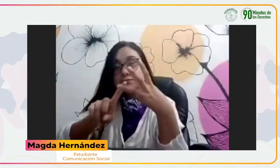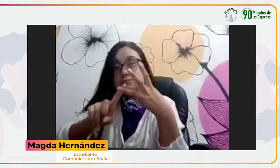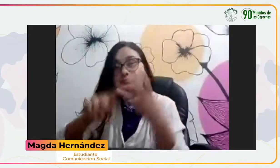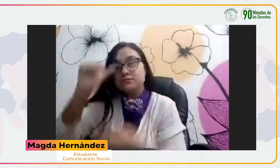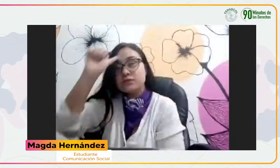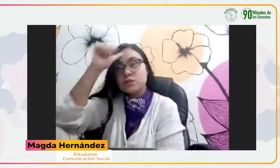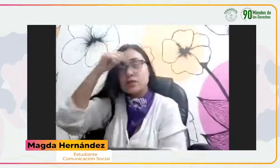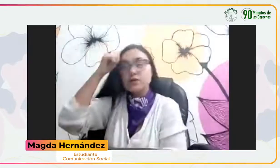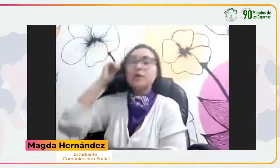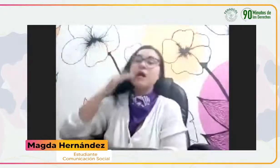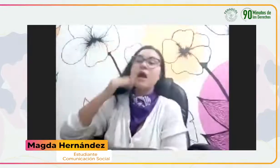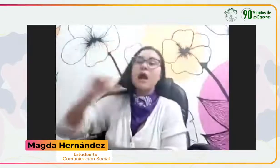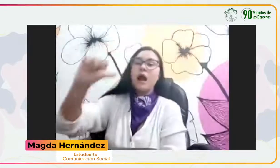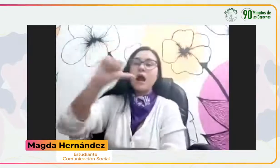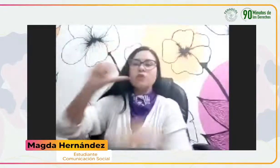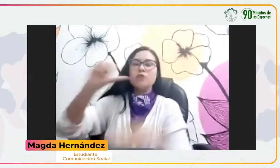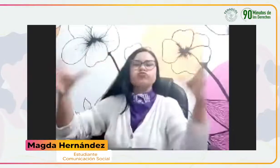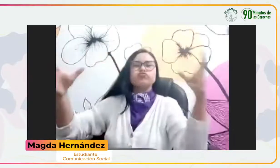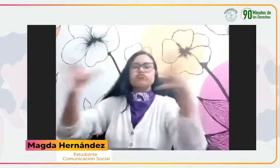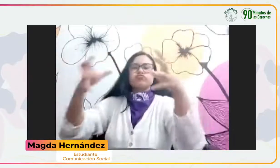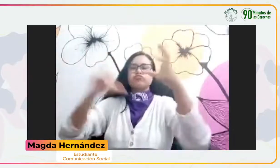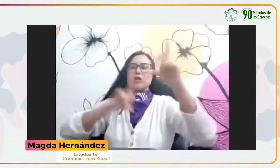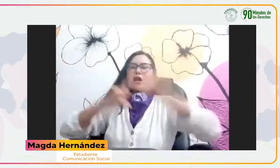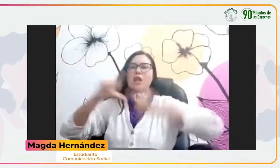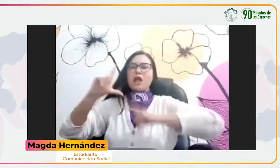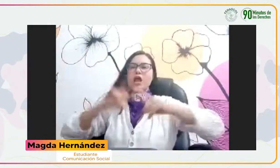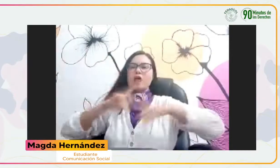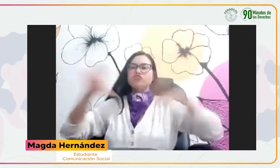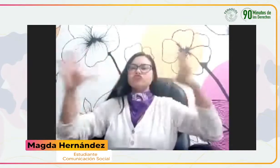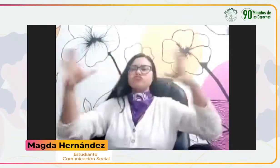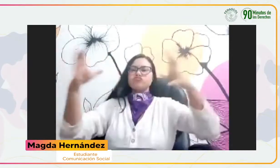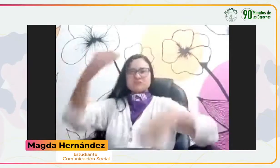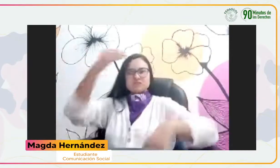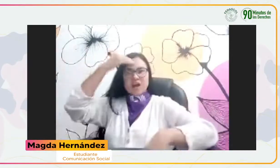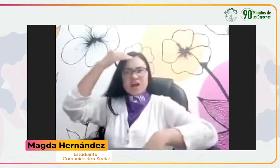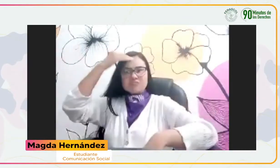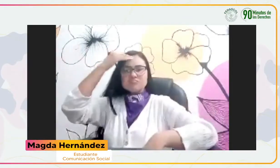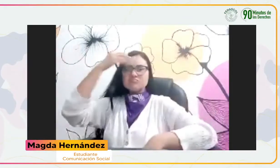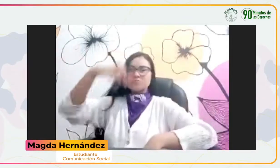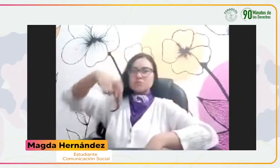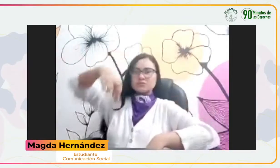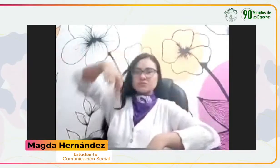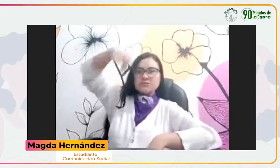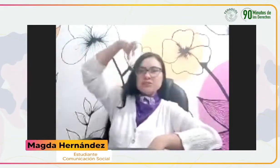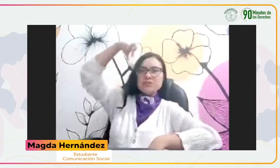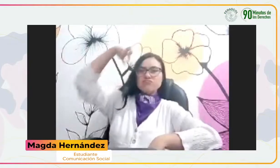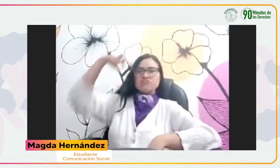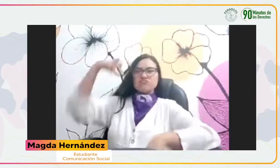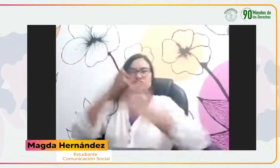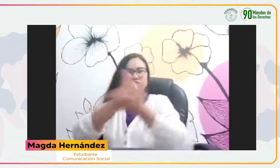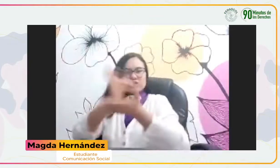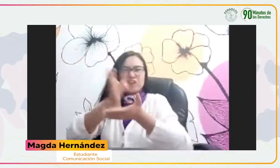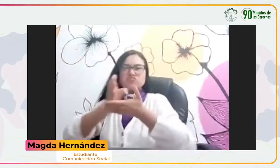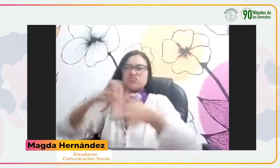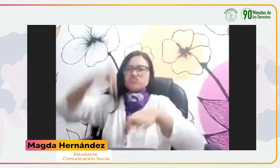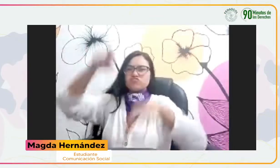en equidad. También en un tercer punto, sabemos que